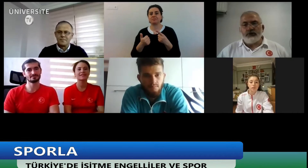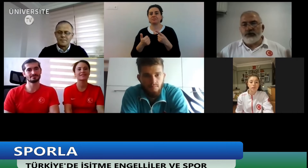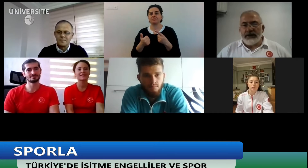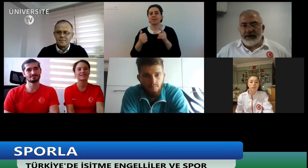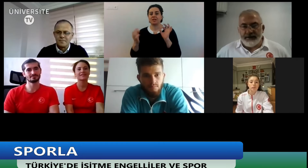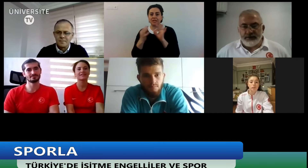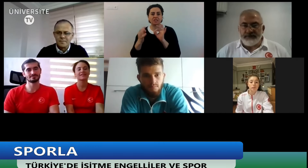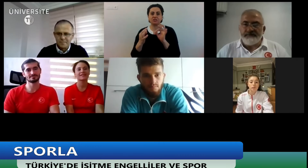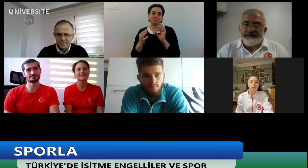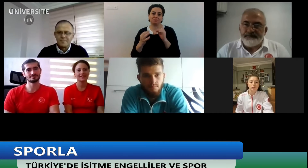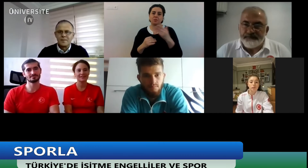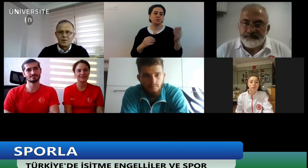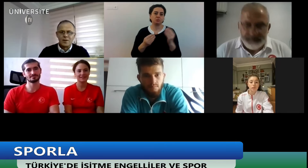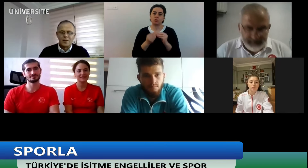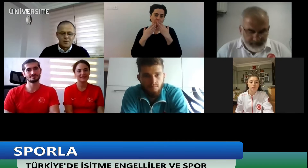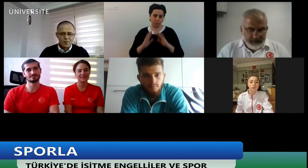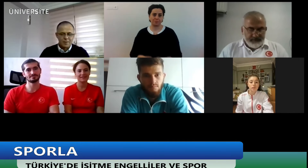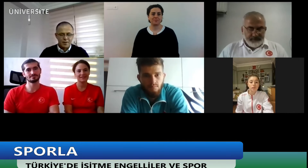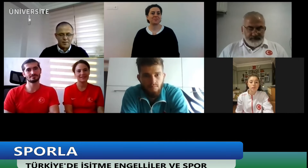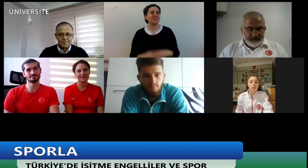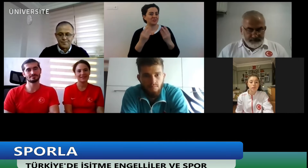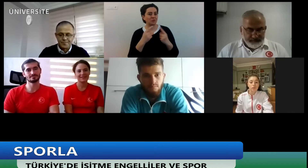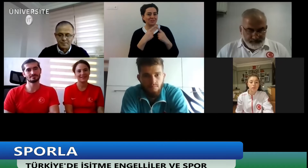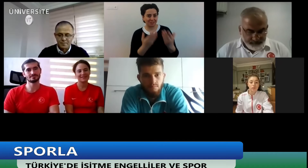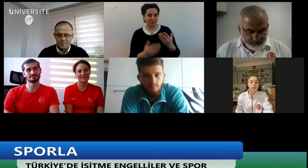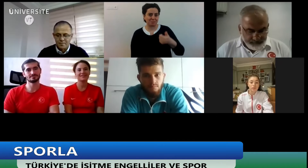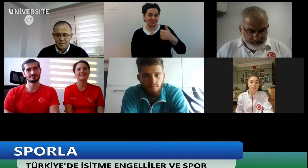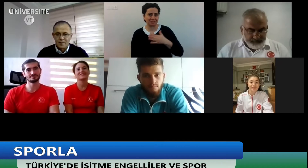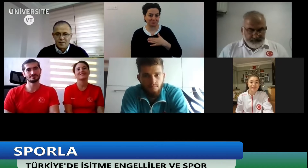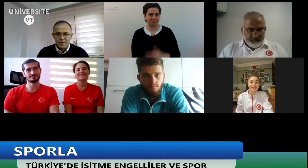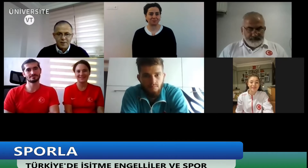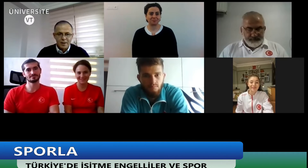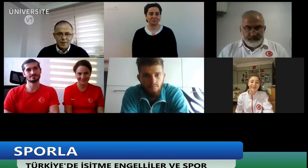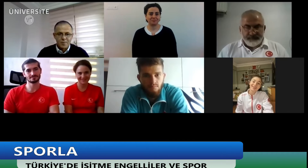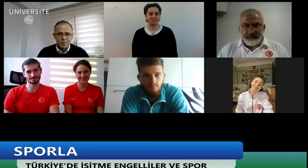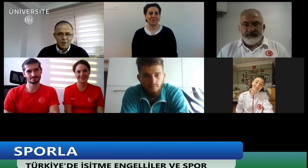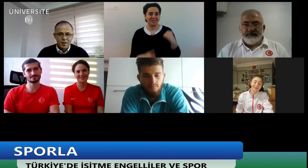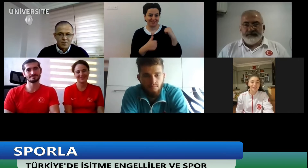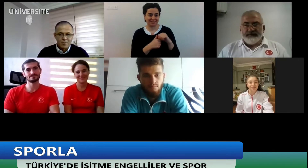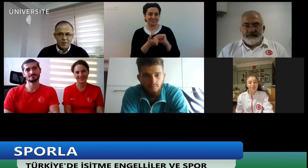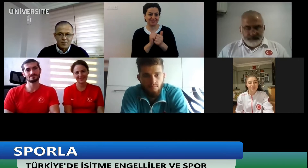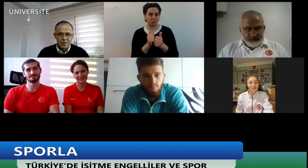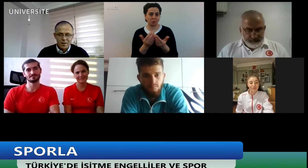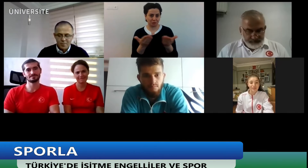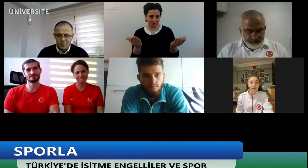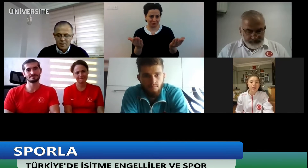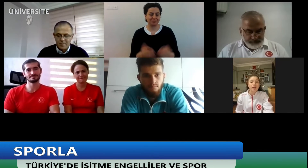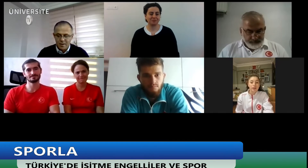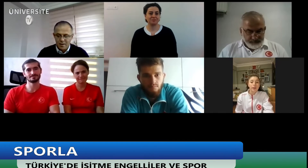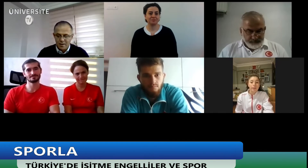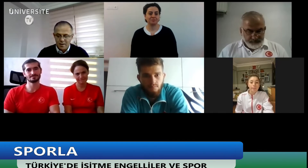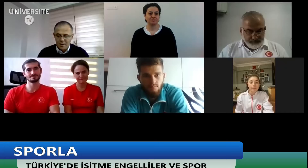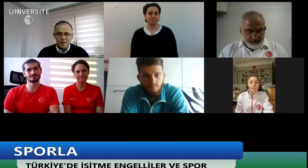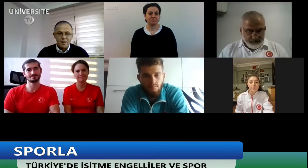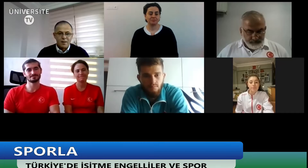Yoksa kurallar aynı hocam. Teşekkür ediyoruz Sayın Başkan. Evet, tekrar sporcularımıza dönmek istiyoruz, değerli